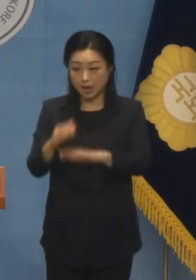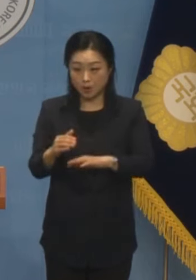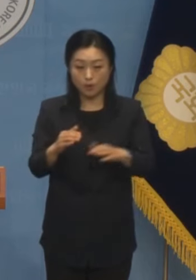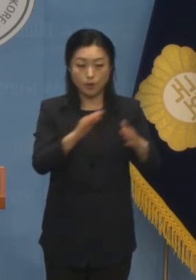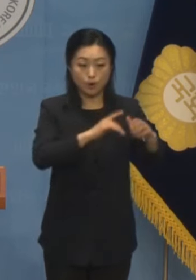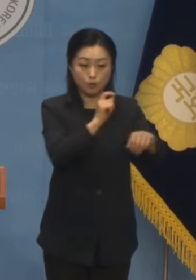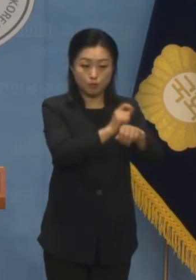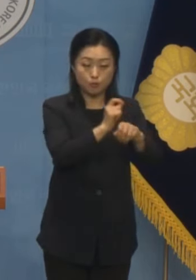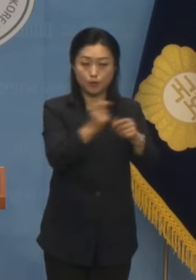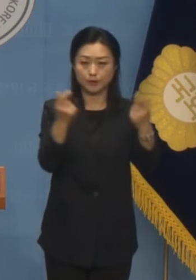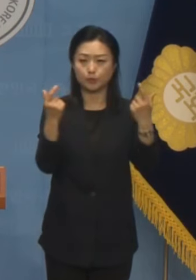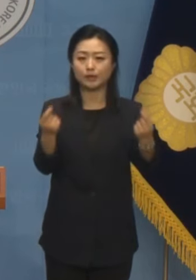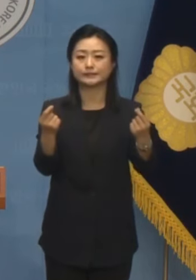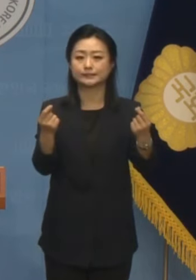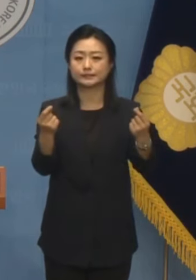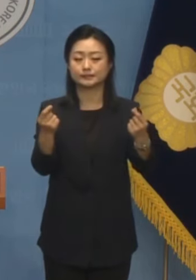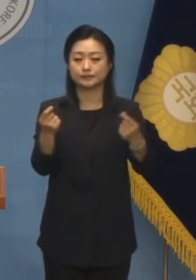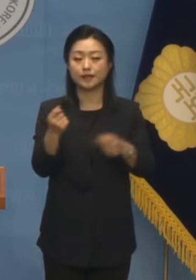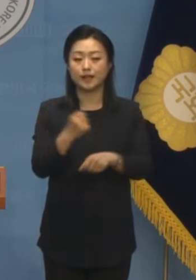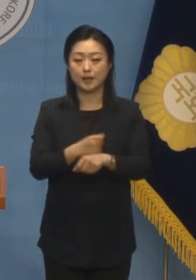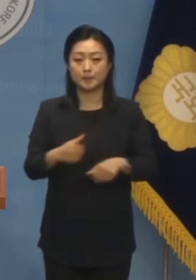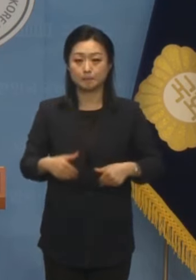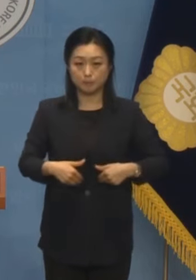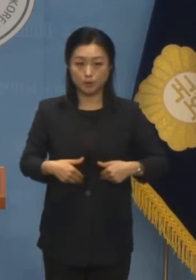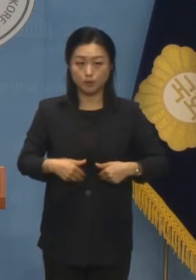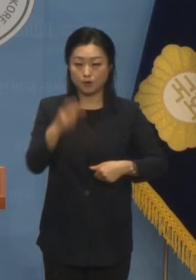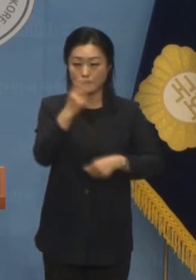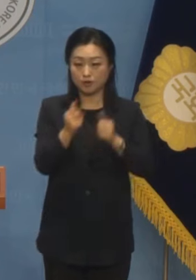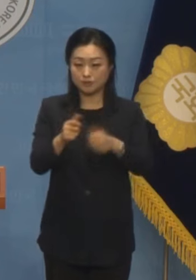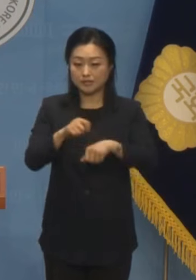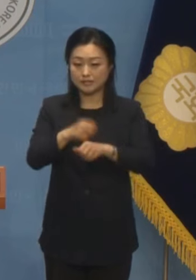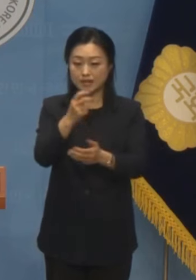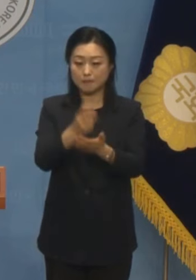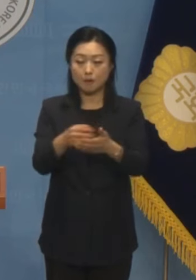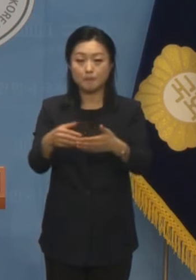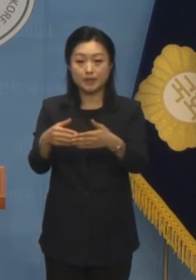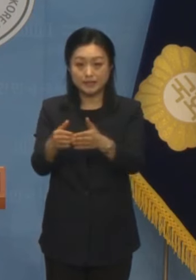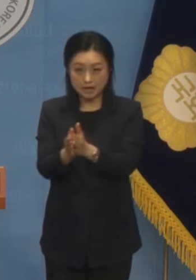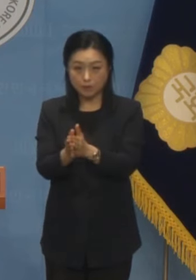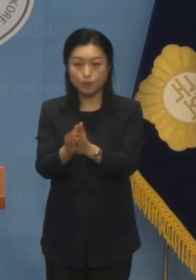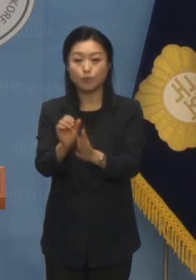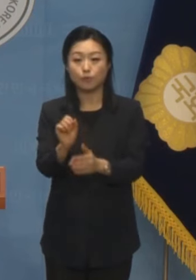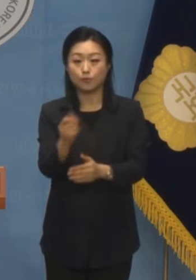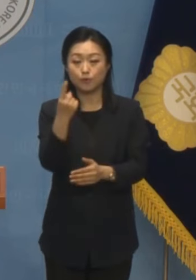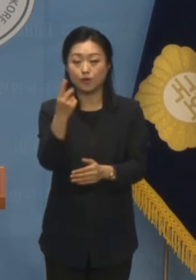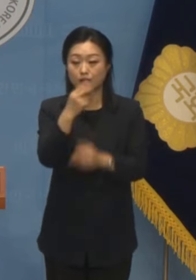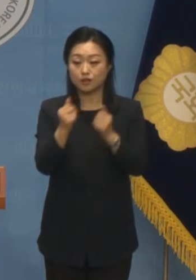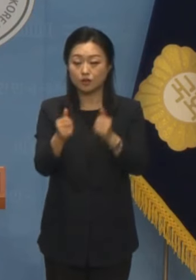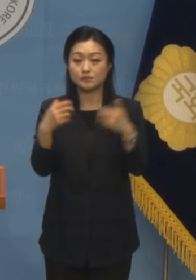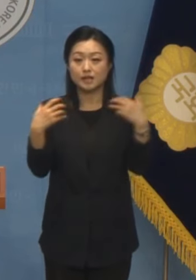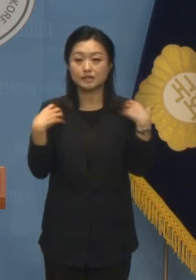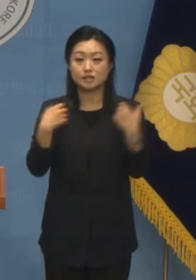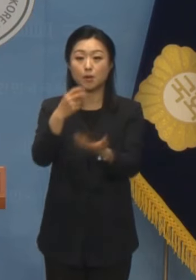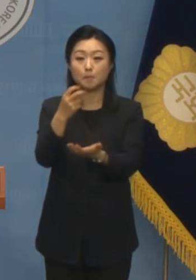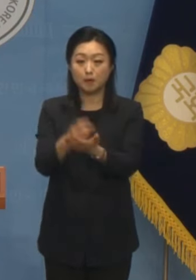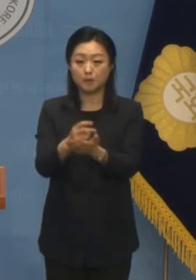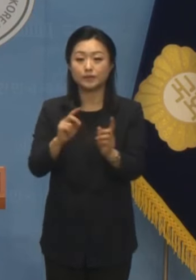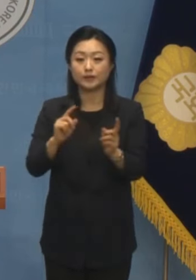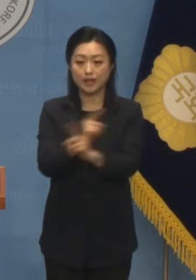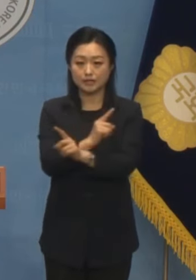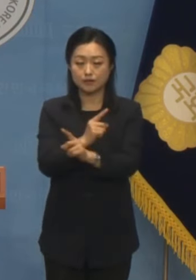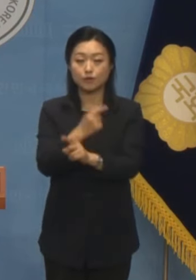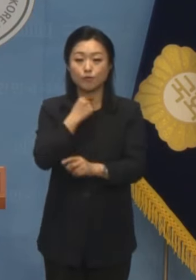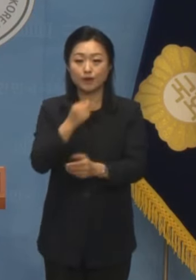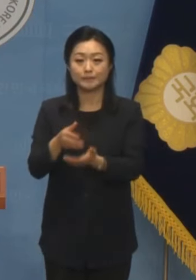동일하게 적용하도록 검사징계법을 폐지하고 이에 따라 검찰청법도 개정하고자